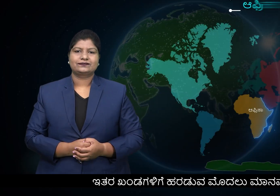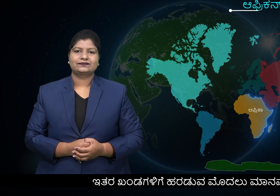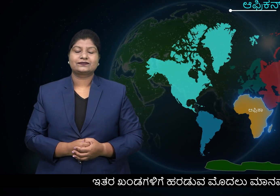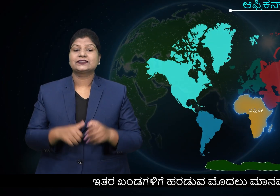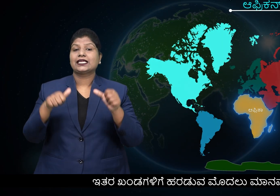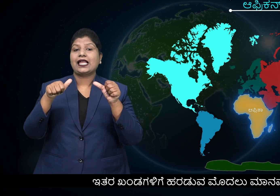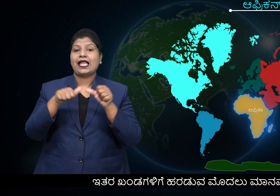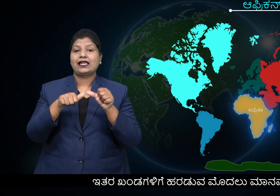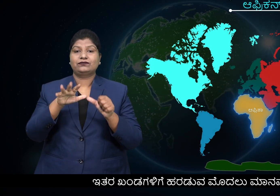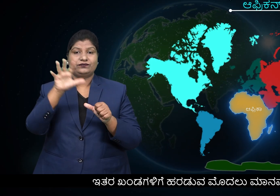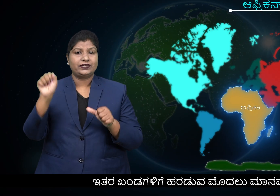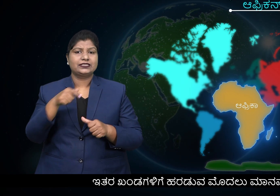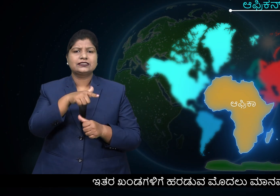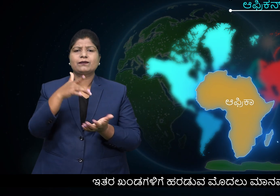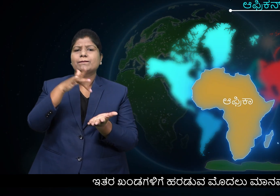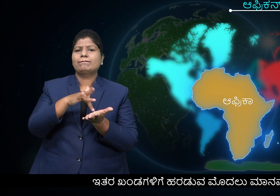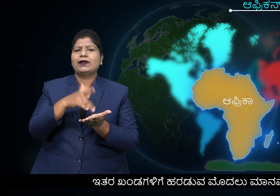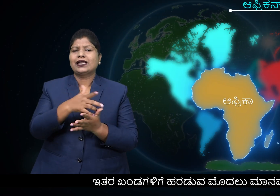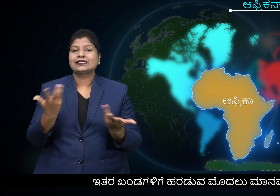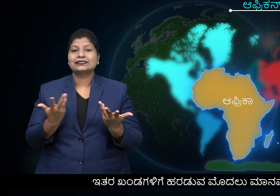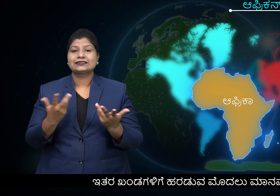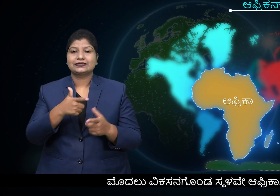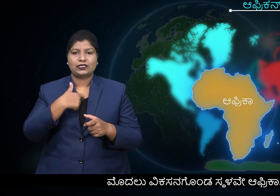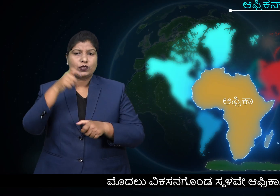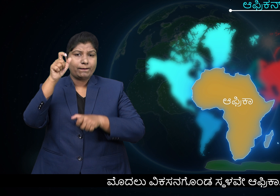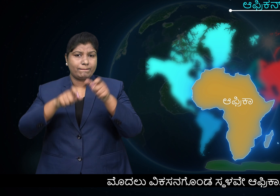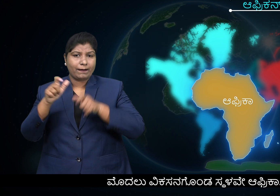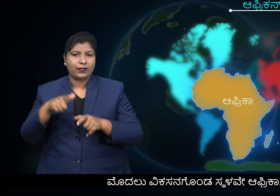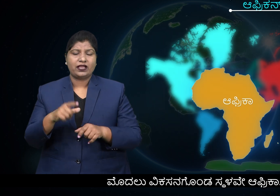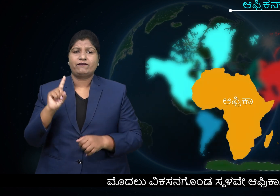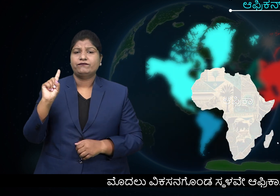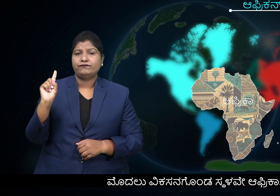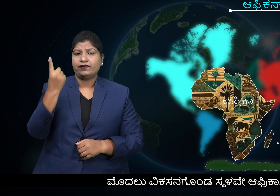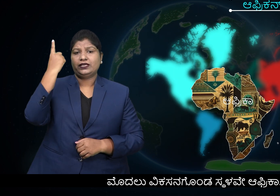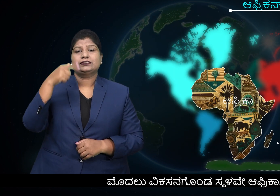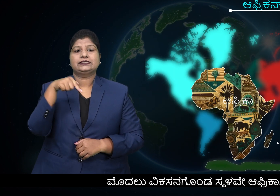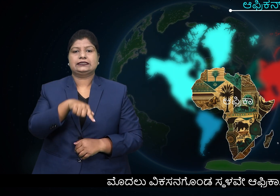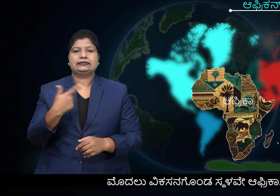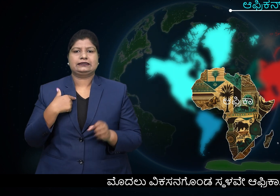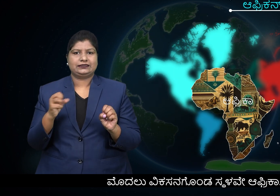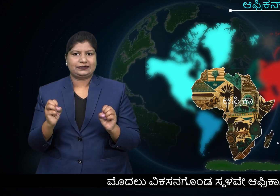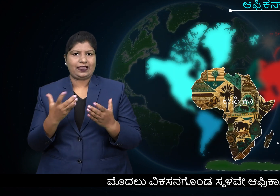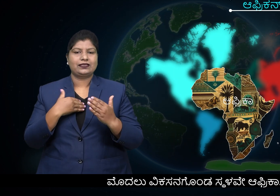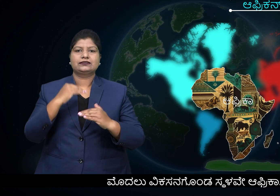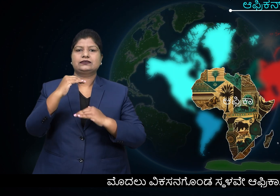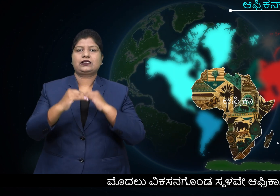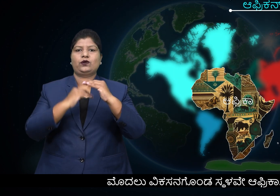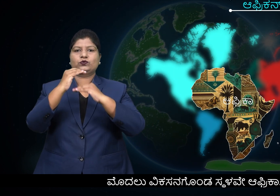ಇತರ ಖಂಡಗಳಿಗೆ ಹರಡುವ ಮೊದಲು ಮಾನವರು ಮೊದಲು ವಿಕಸನಗೊಂಡ ಸ್ಥಳವೇ